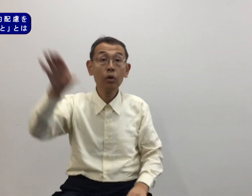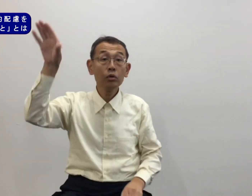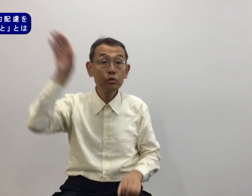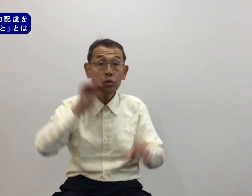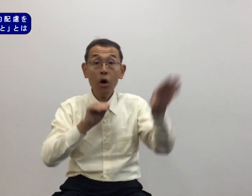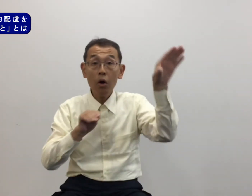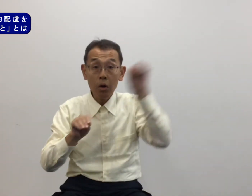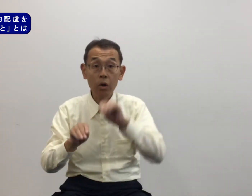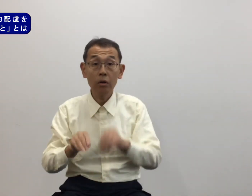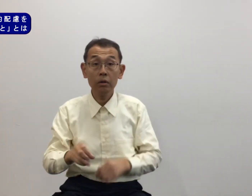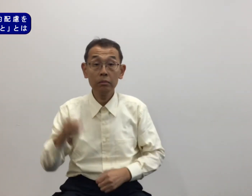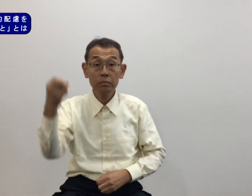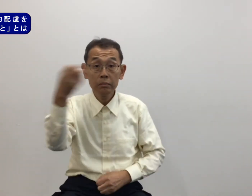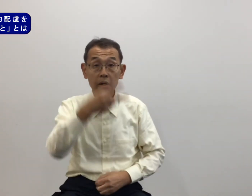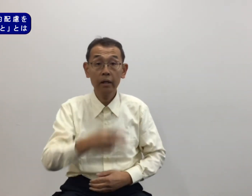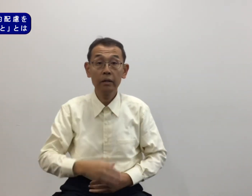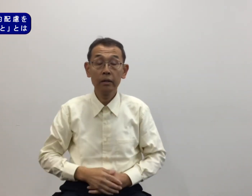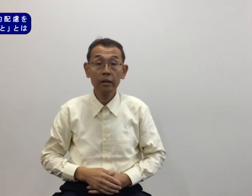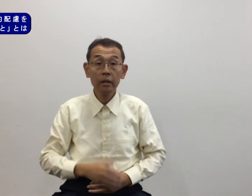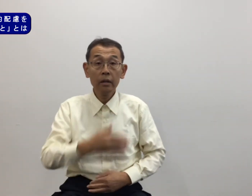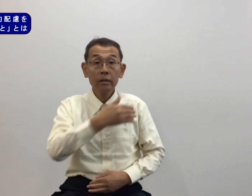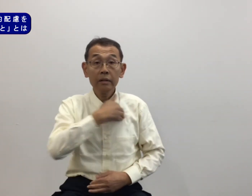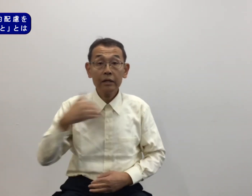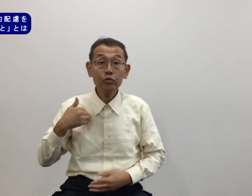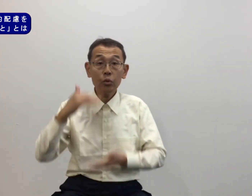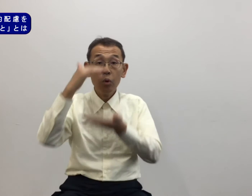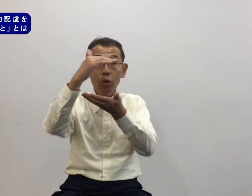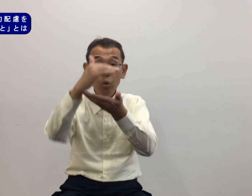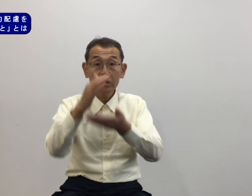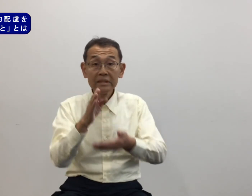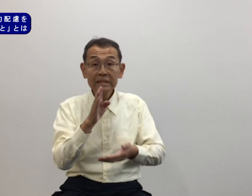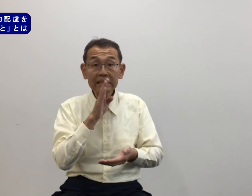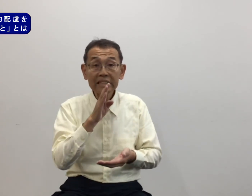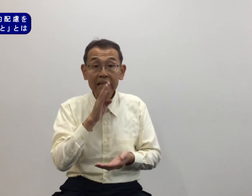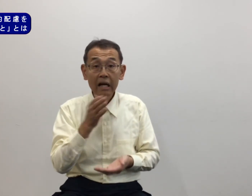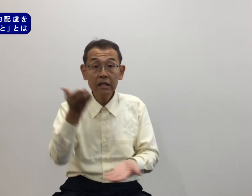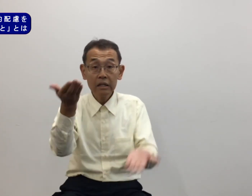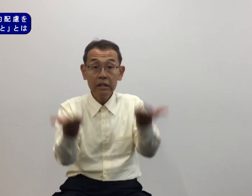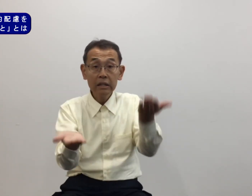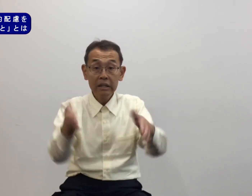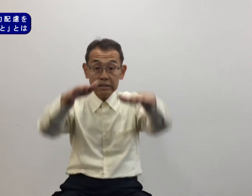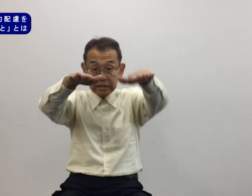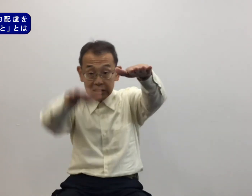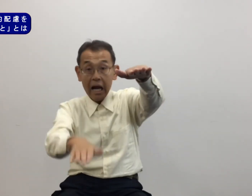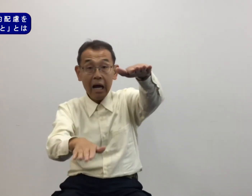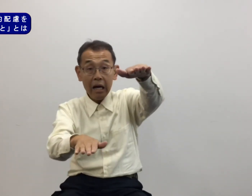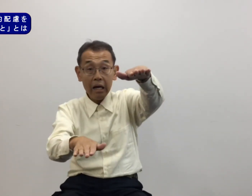受け取る情報やできることには実際にさがあります